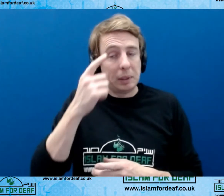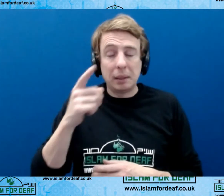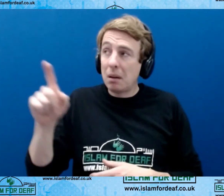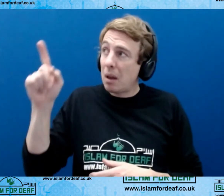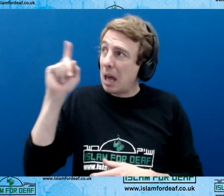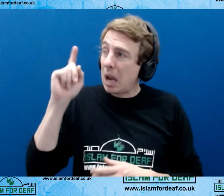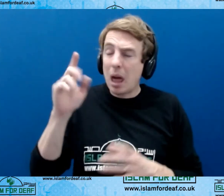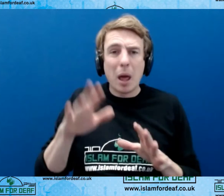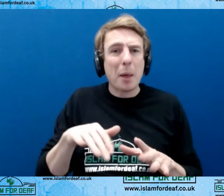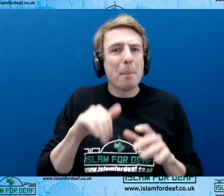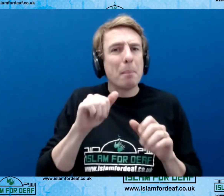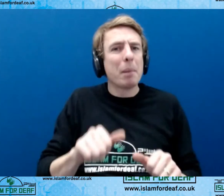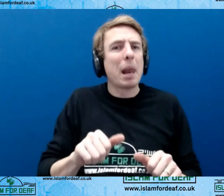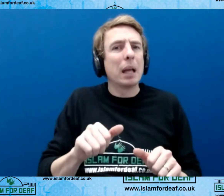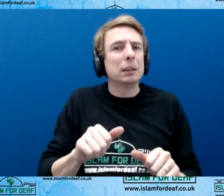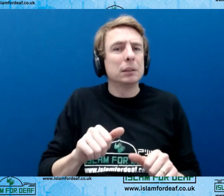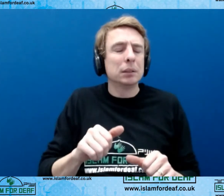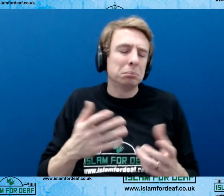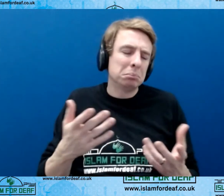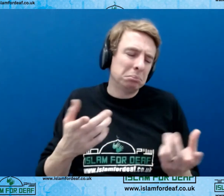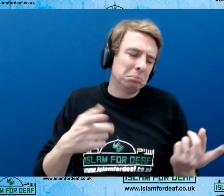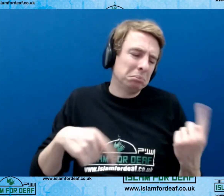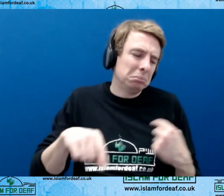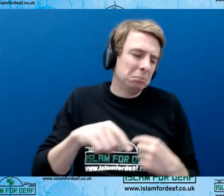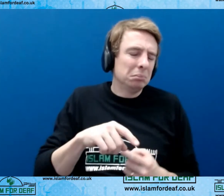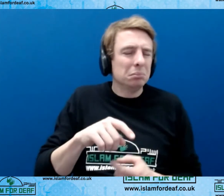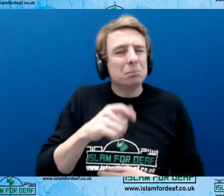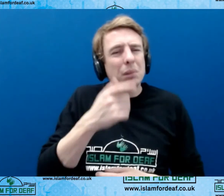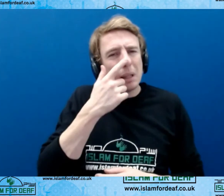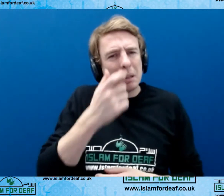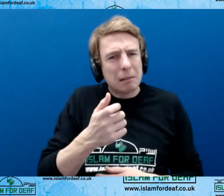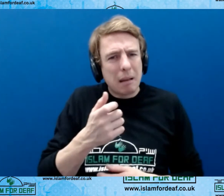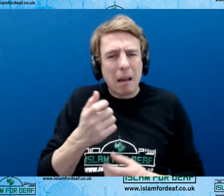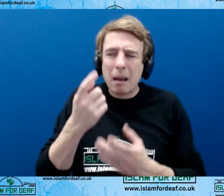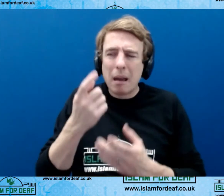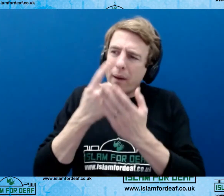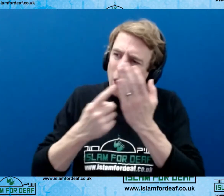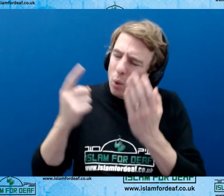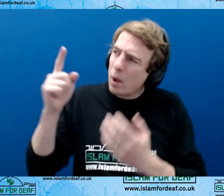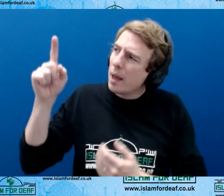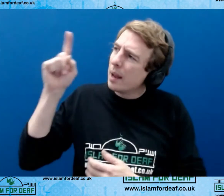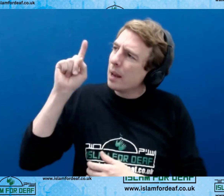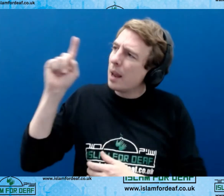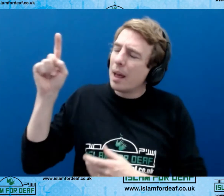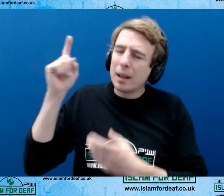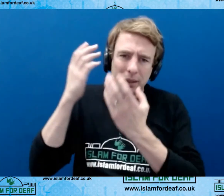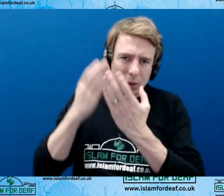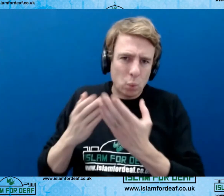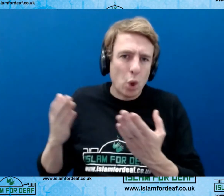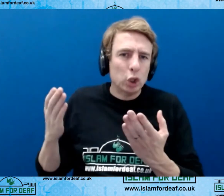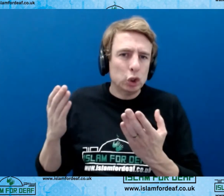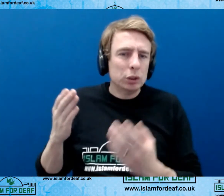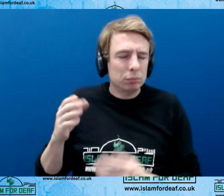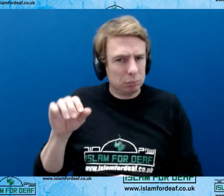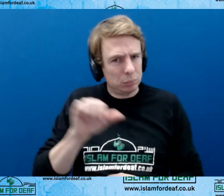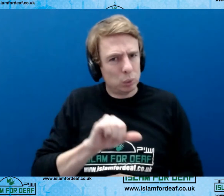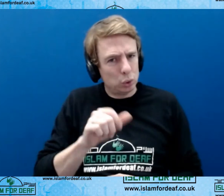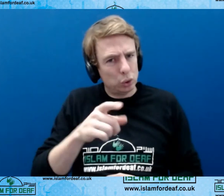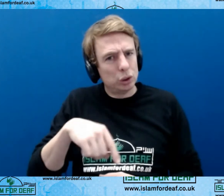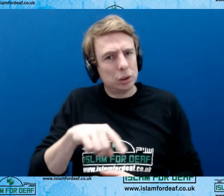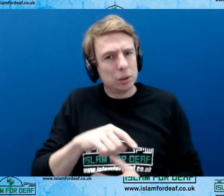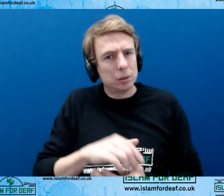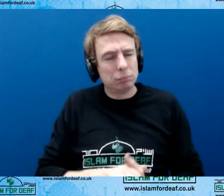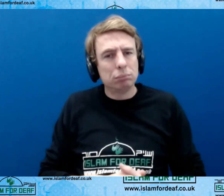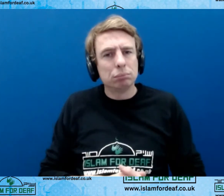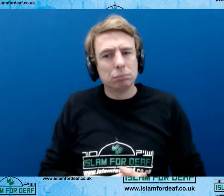house. ثم بين الذي أطعمهم من جوع وآمنهم من خوف، فهو أطعمهم من بعد